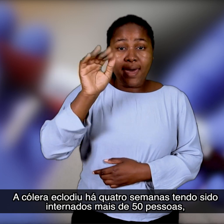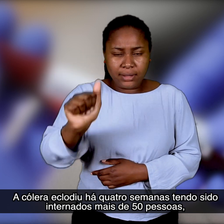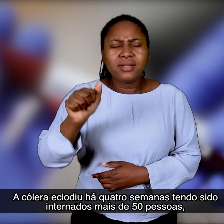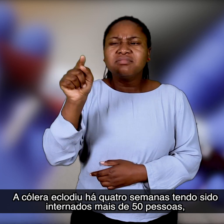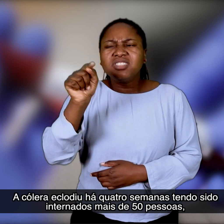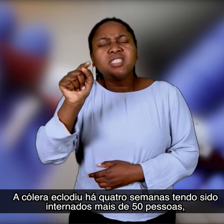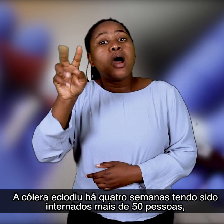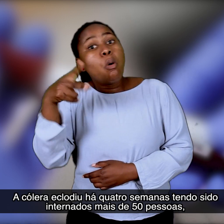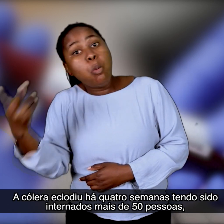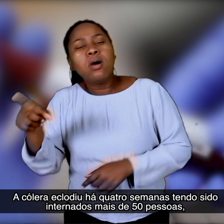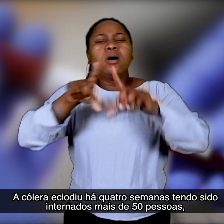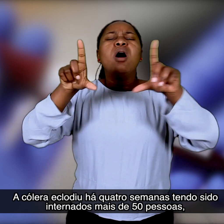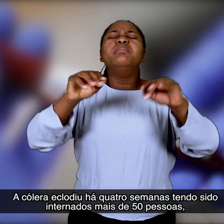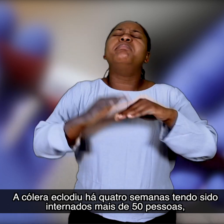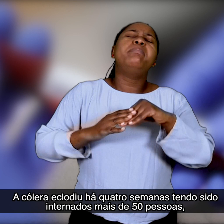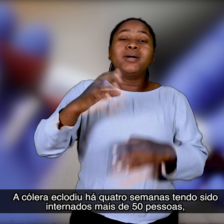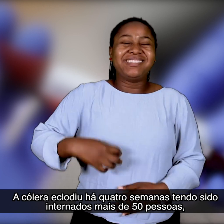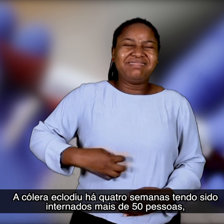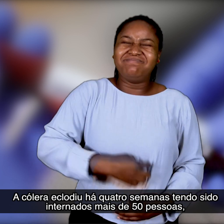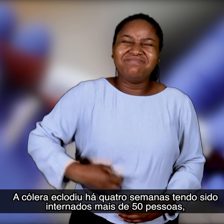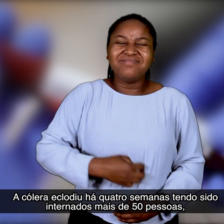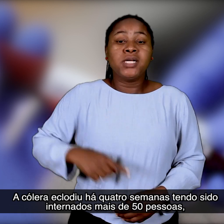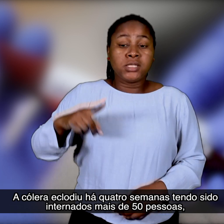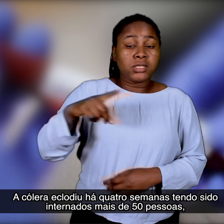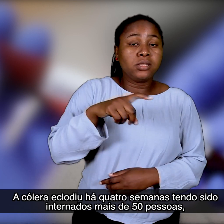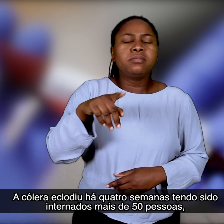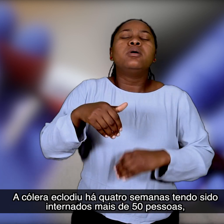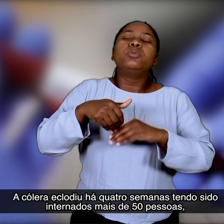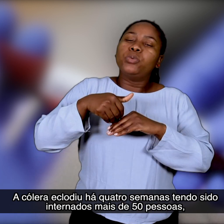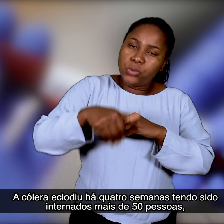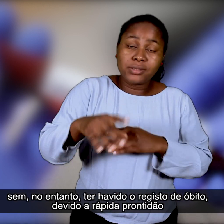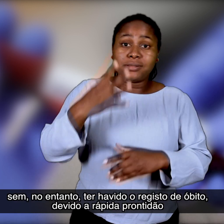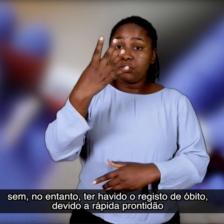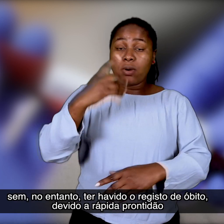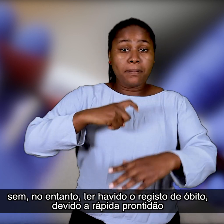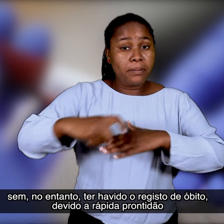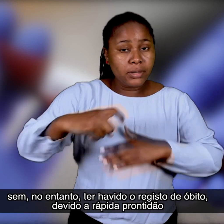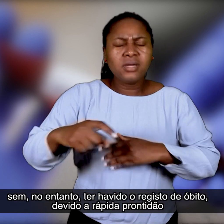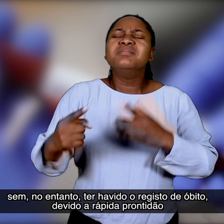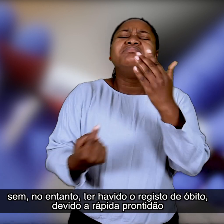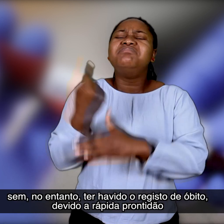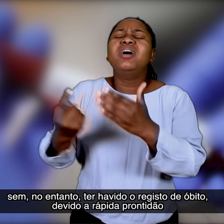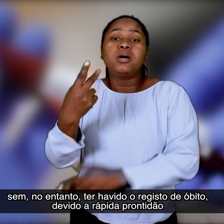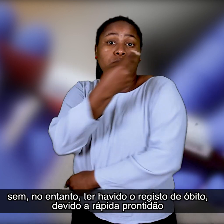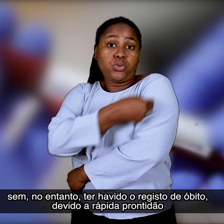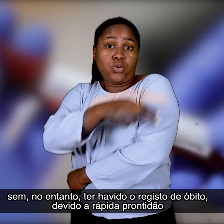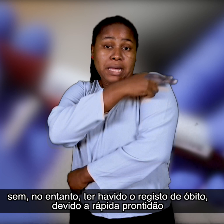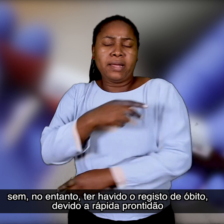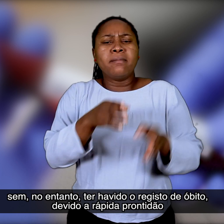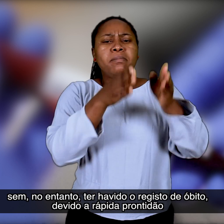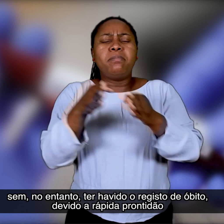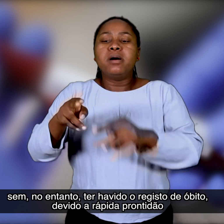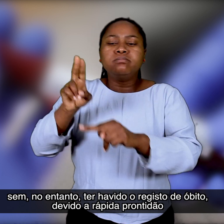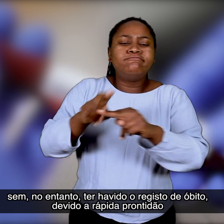A cólera eclodiu há quatro semanas, tendo sido internadas mais de 50 pessoas, sem, no entanto, ter havido registro de óbito